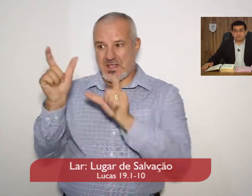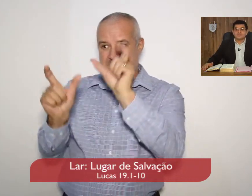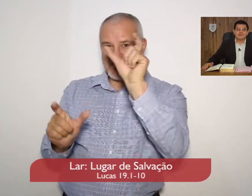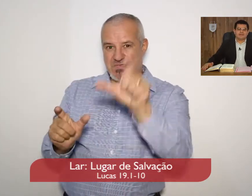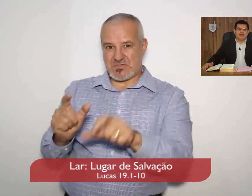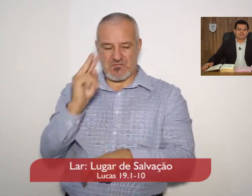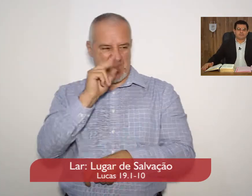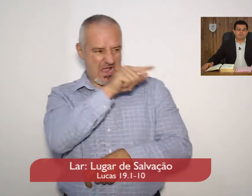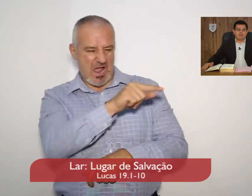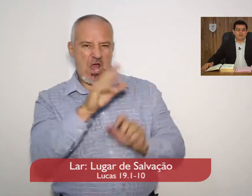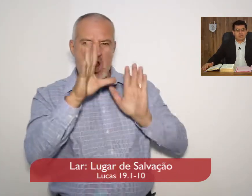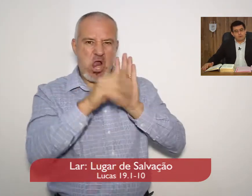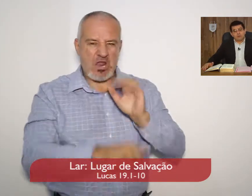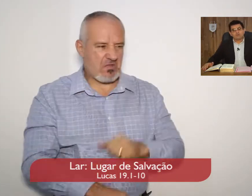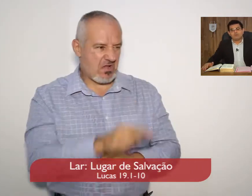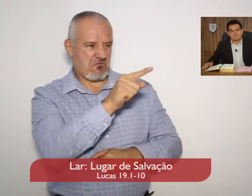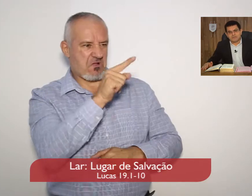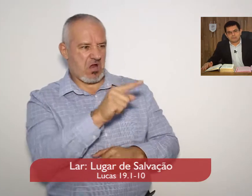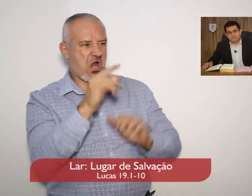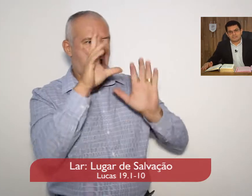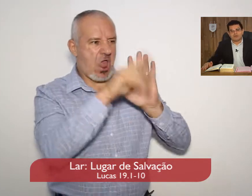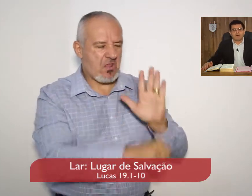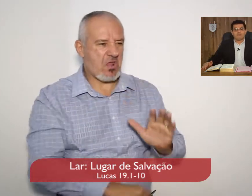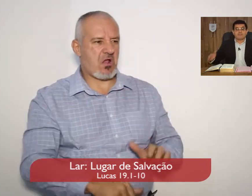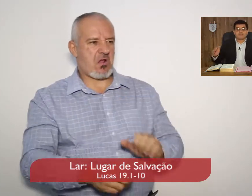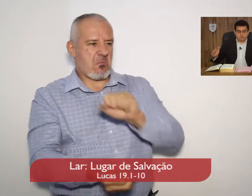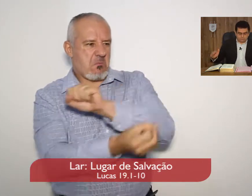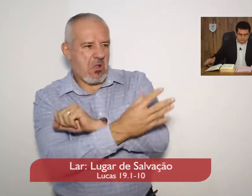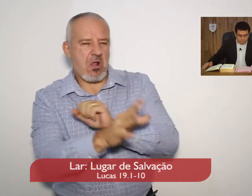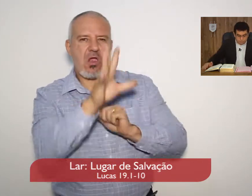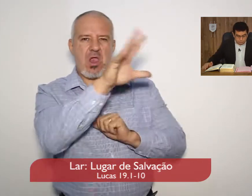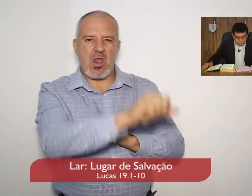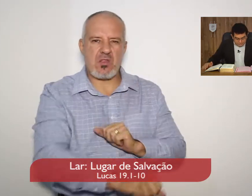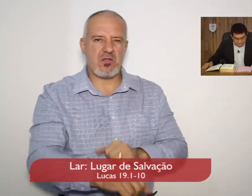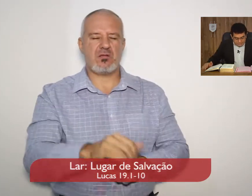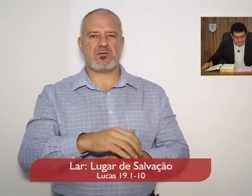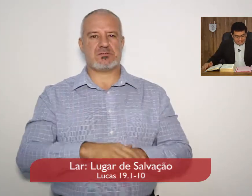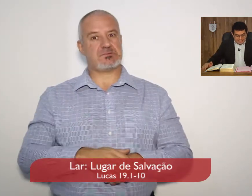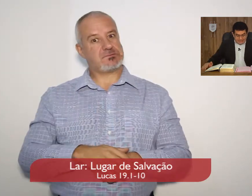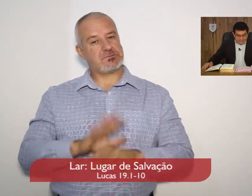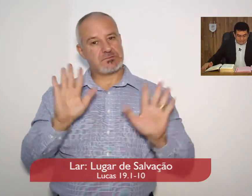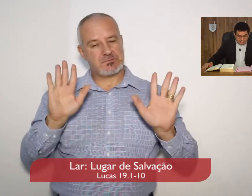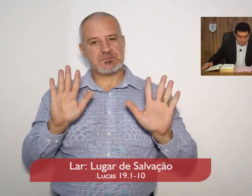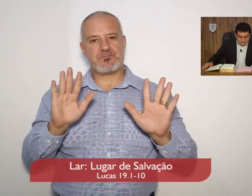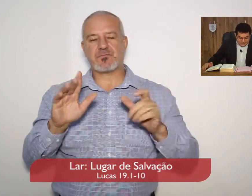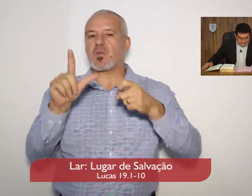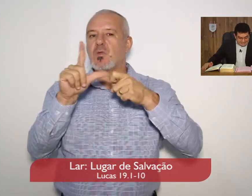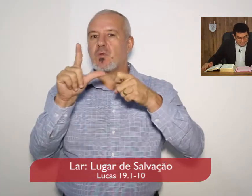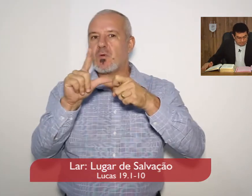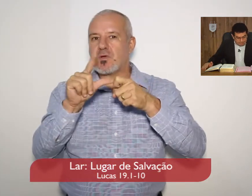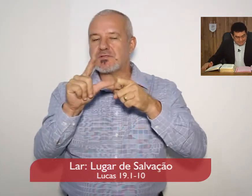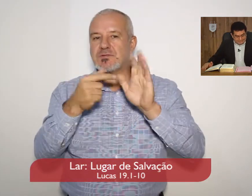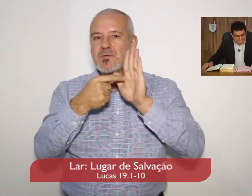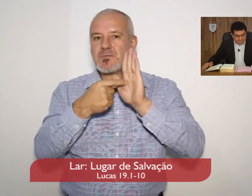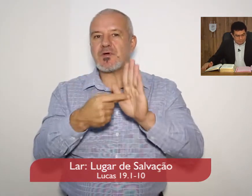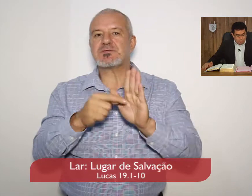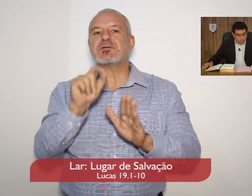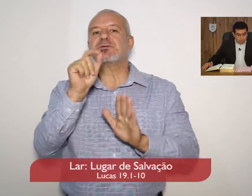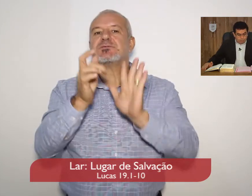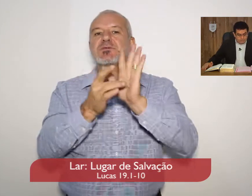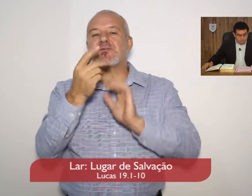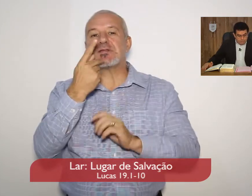a sociedade. Em Lucas, no capítulo 19, o versículo 5, nos diz: Zaqueu, desce